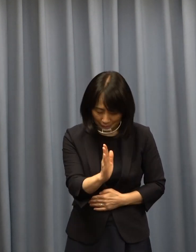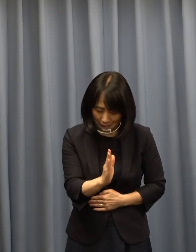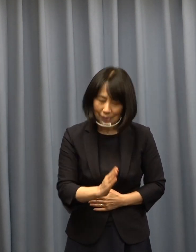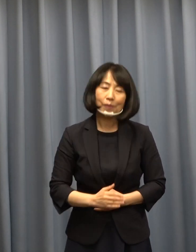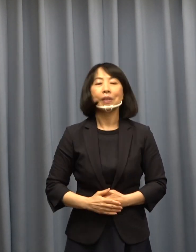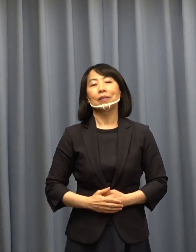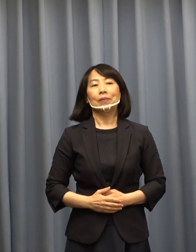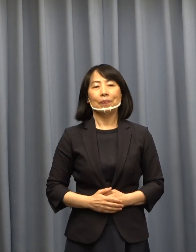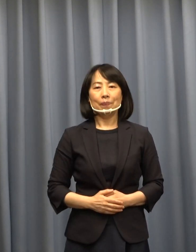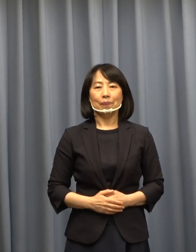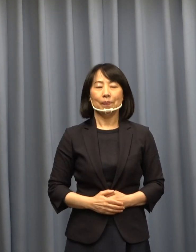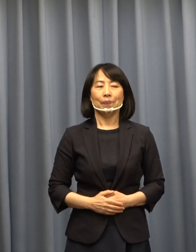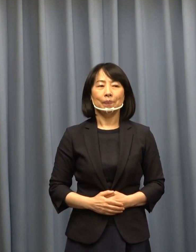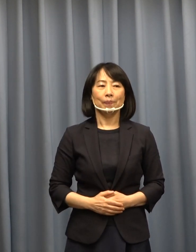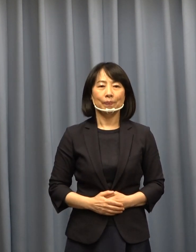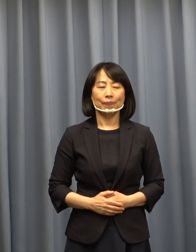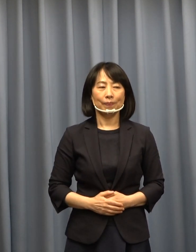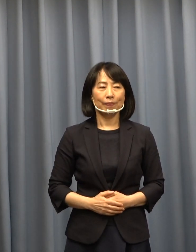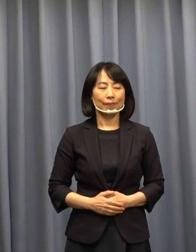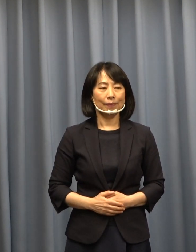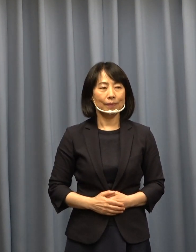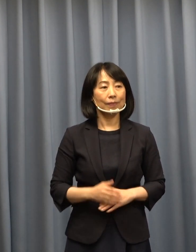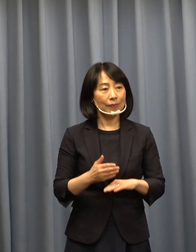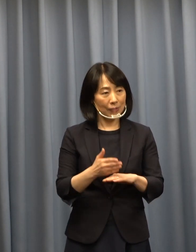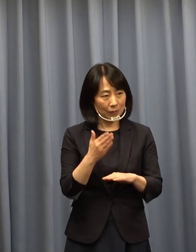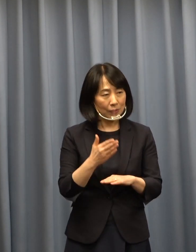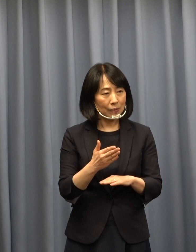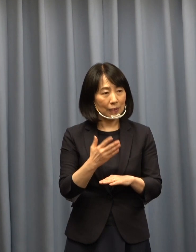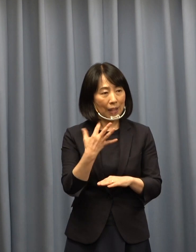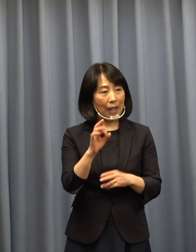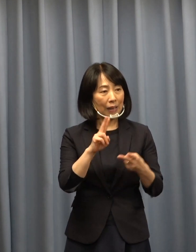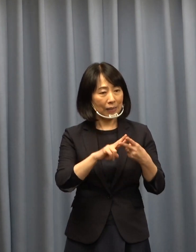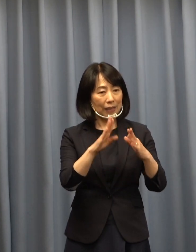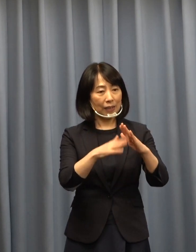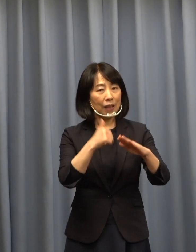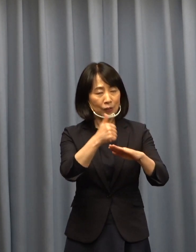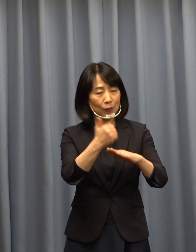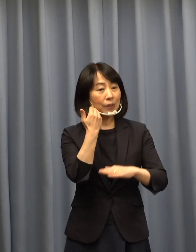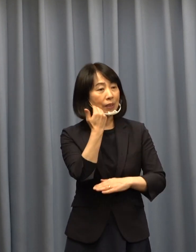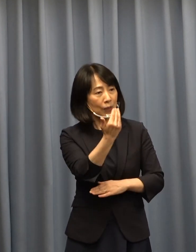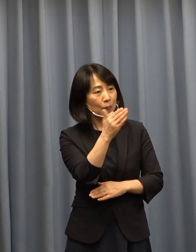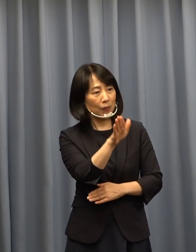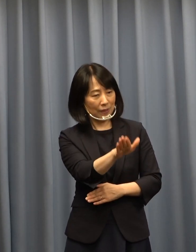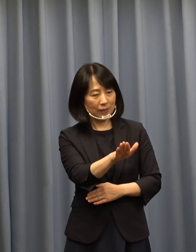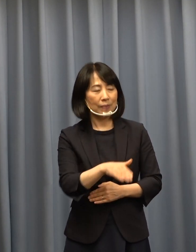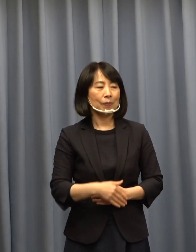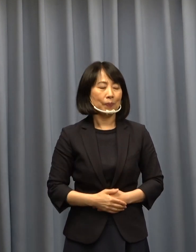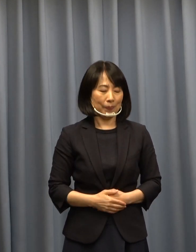します。 ありがとうございました。金田町、はい、